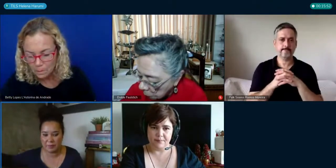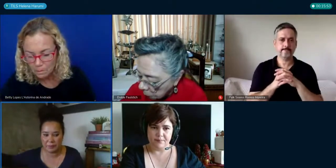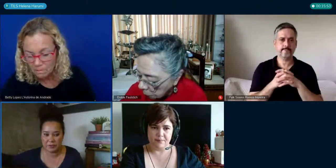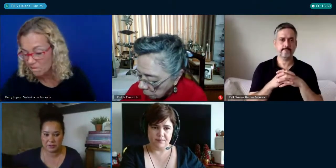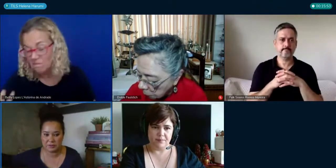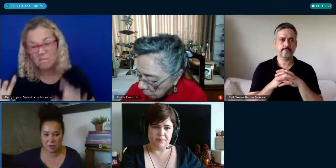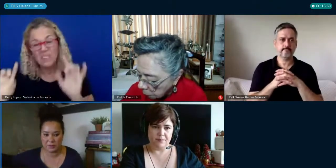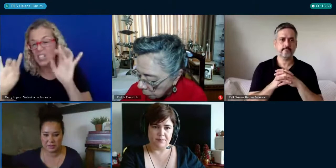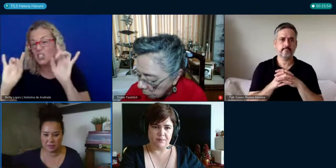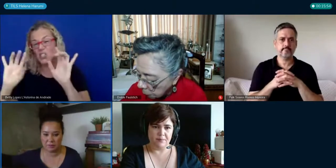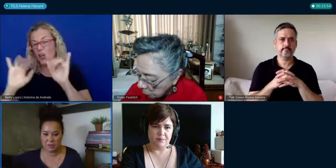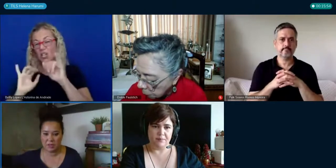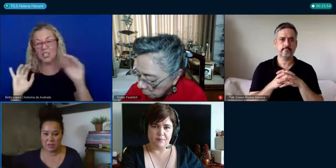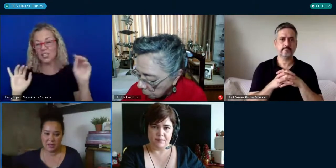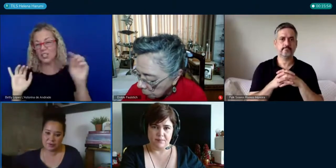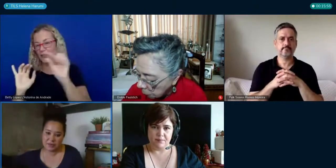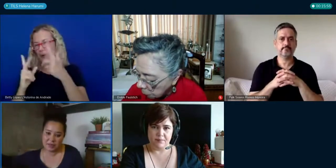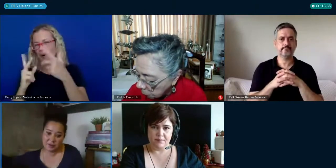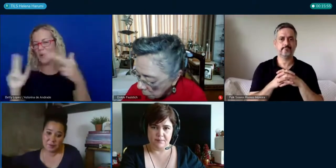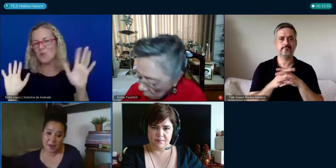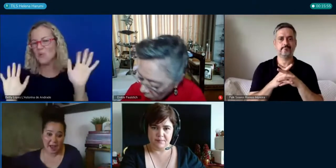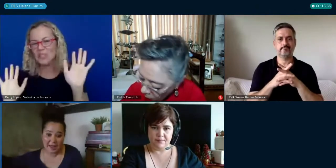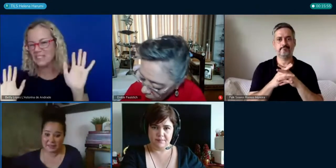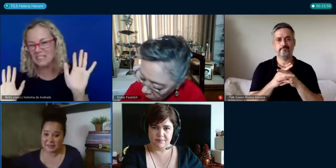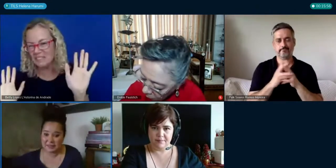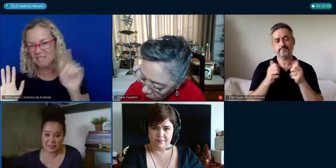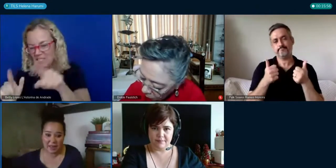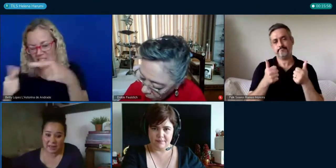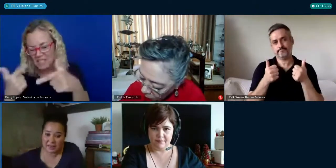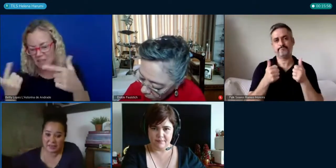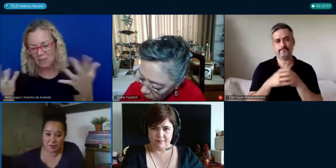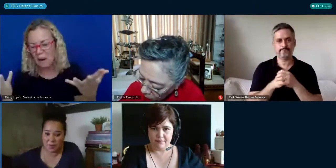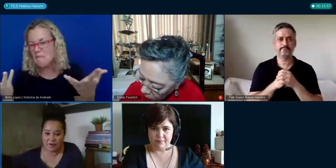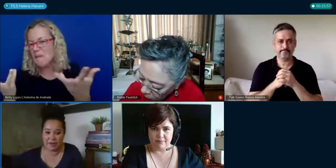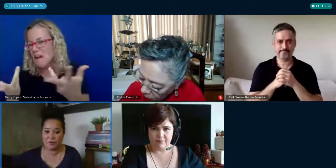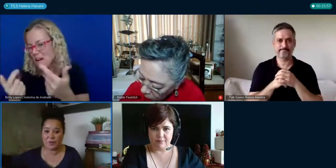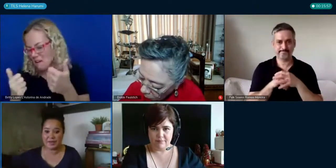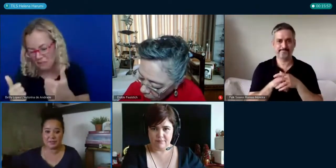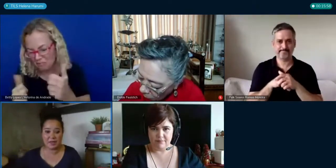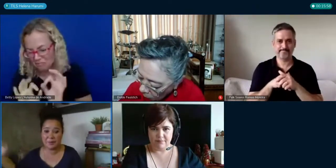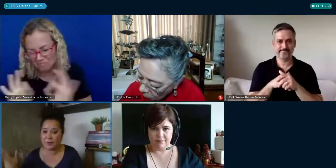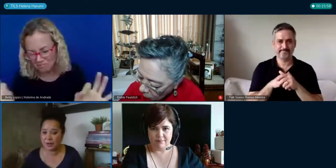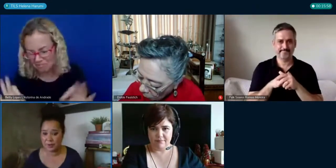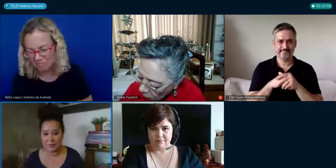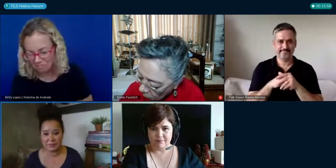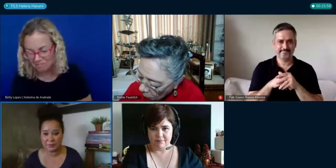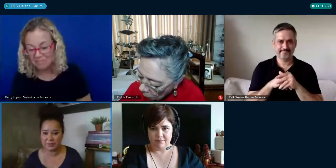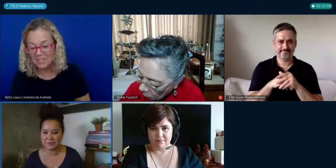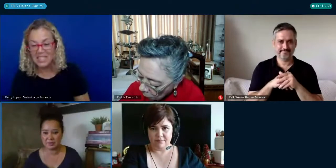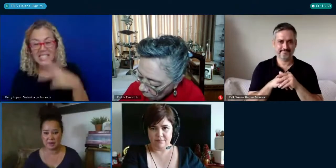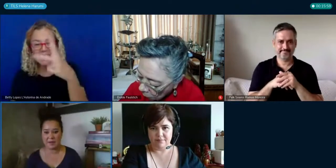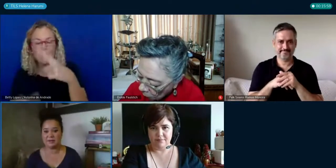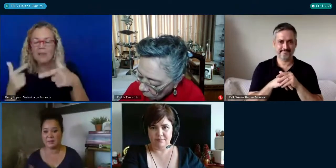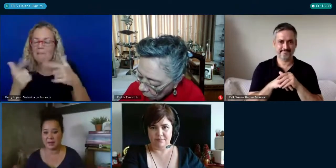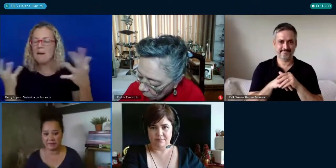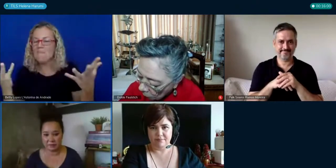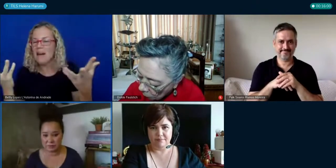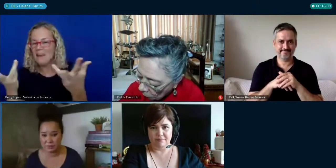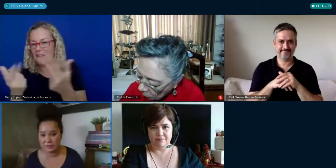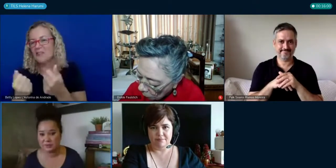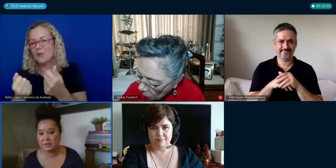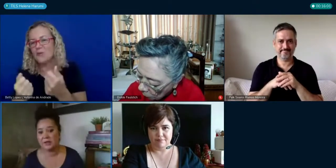te enviar depois os nomes que eu encontrei. No mais, assim, é isso. Como eu falei no começo, era pouca coisa, porque o seu trabalho